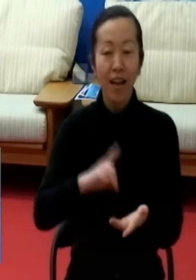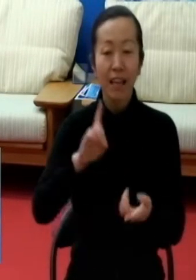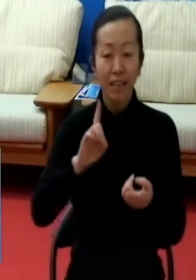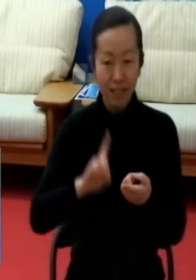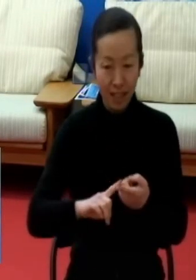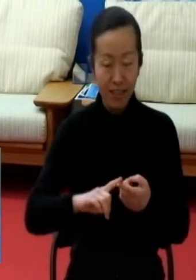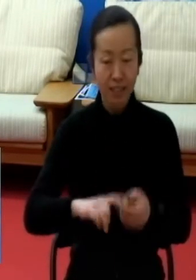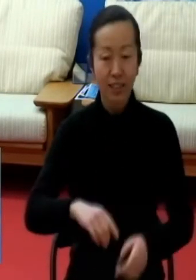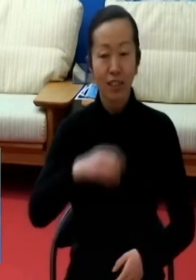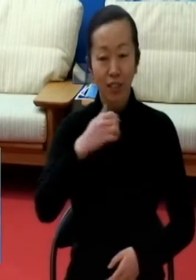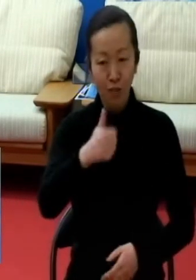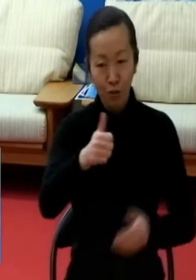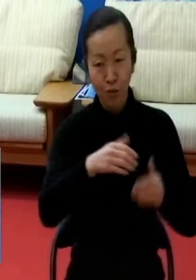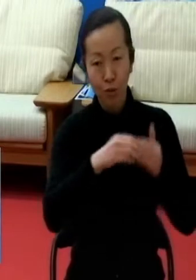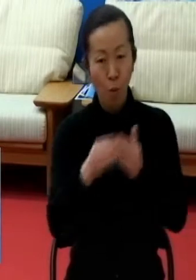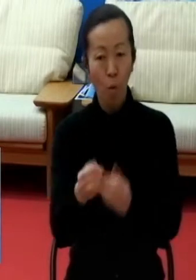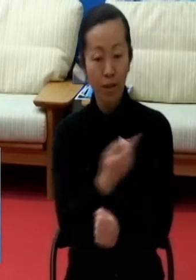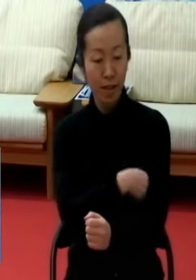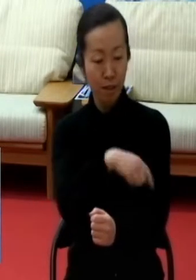しましょ